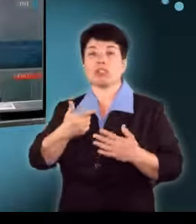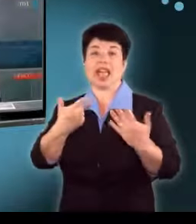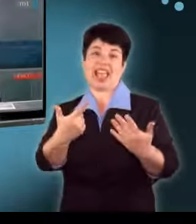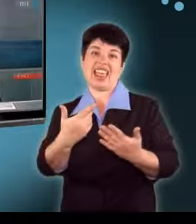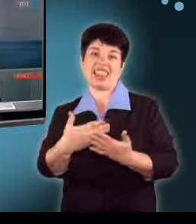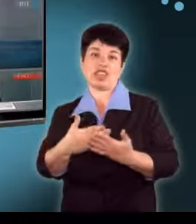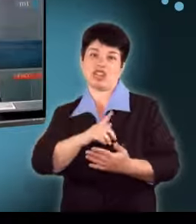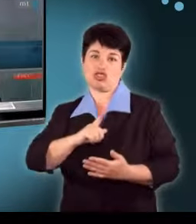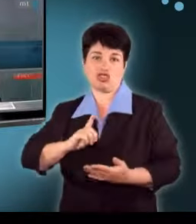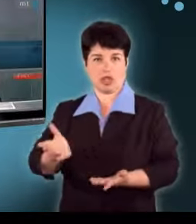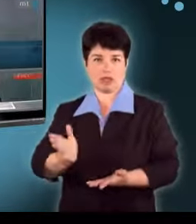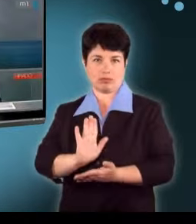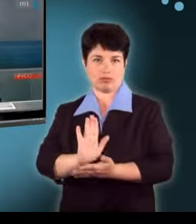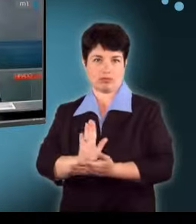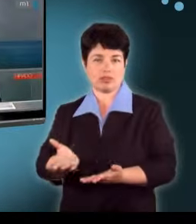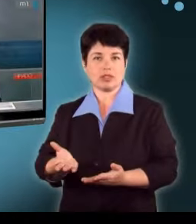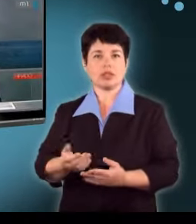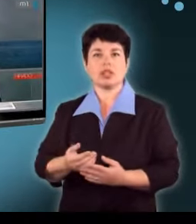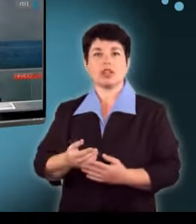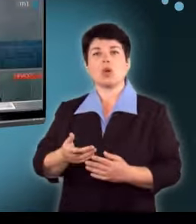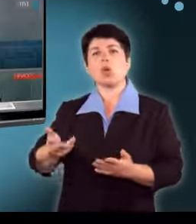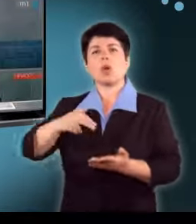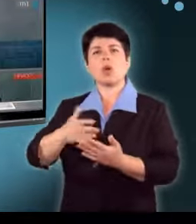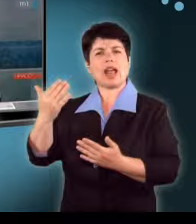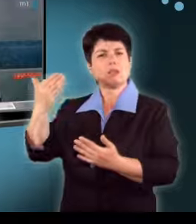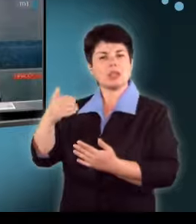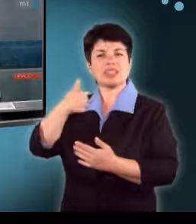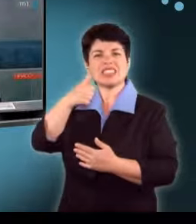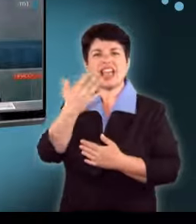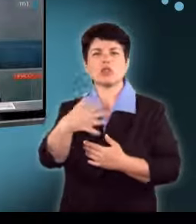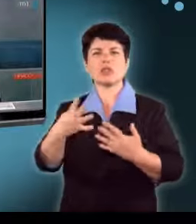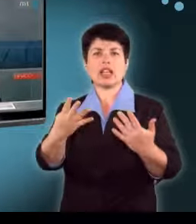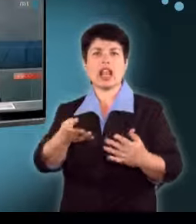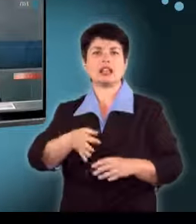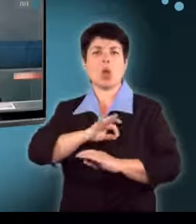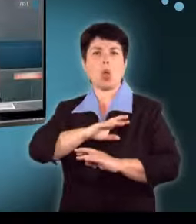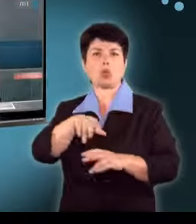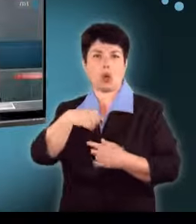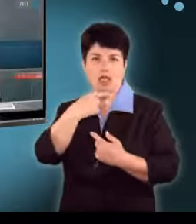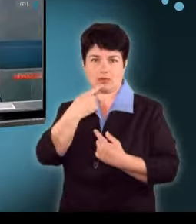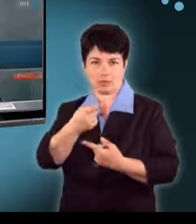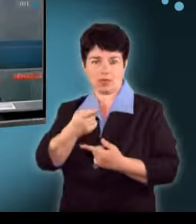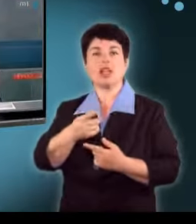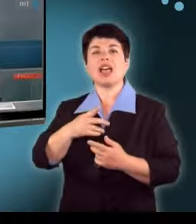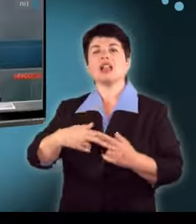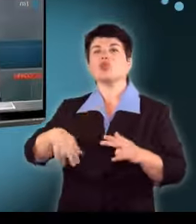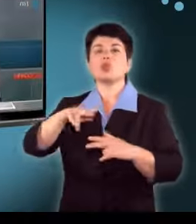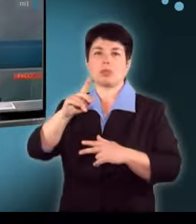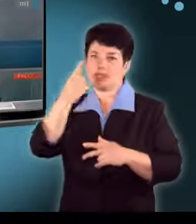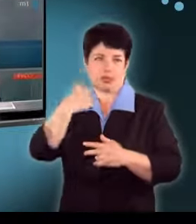vírust. Korábban 159 halottról számoltak be, de többüknél nem bizonyítható, hogy a vírus fertőzte meg